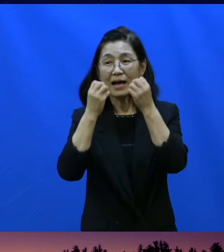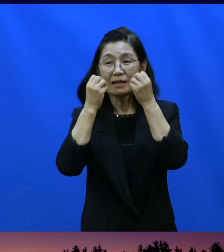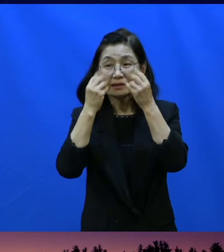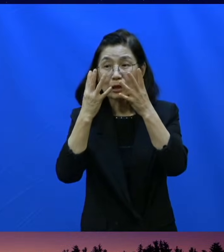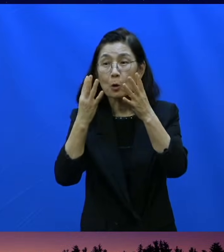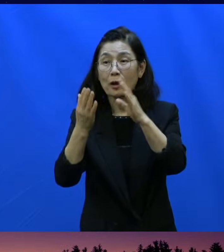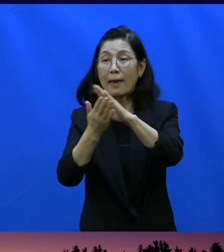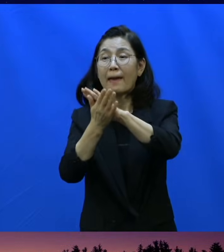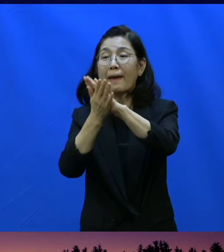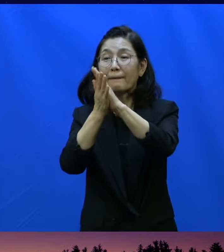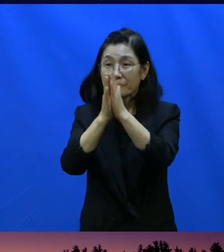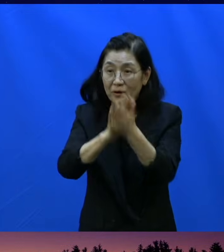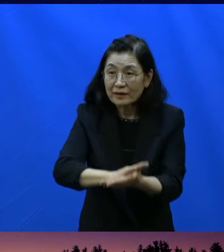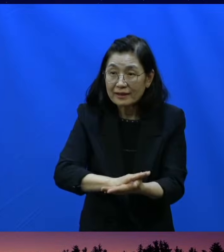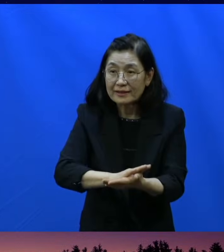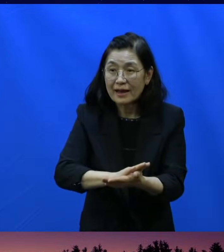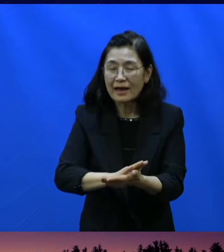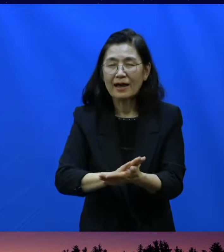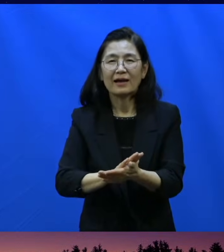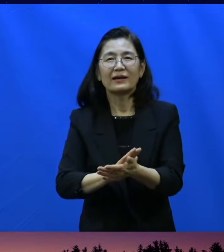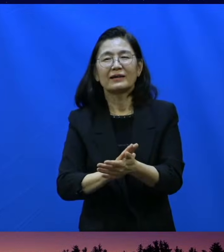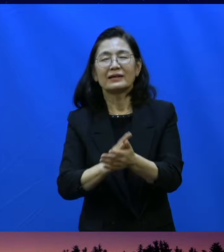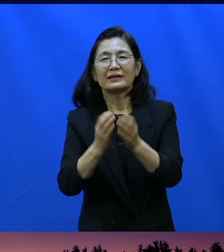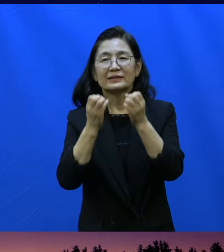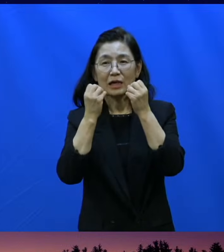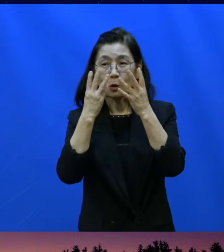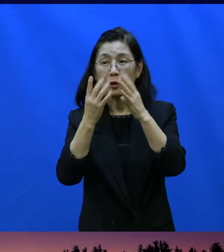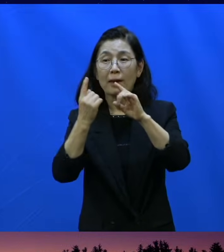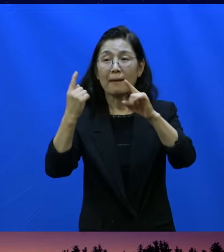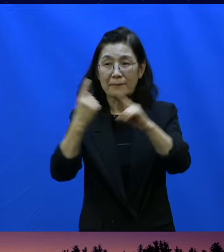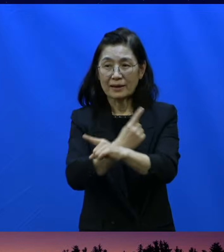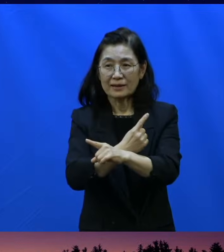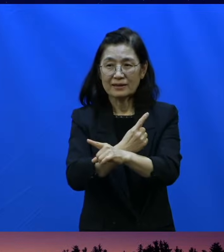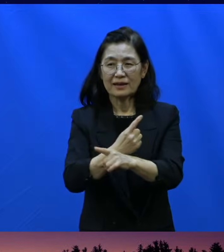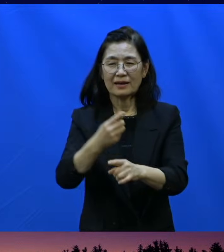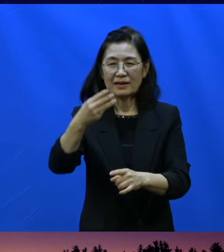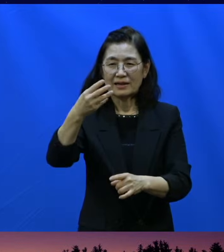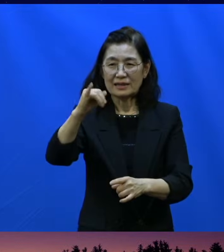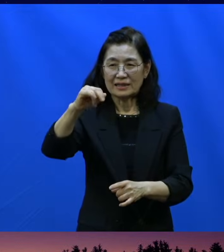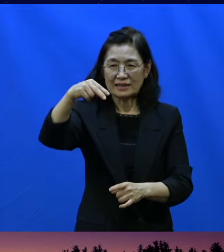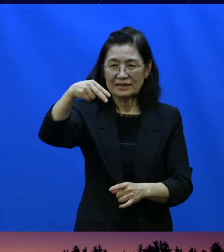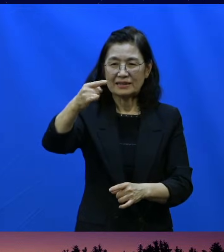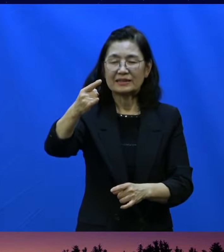리셋. 이 컴퓨터를 하면서 우리가 이 리셋하는 게 너무 멋있어요.